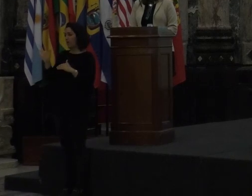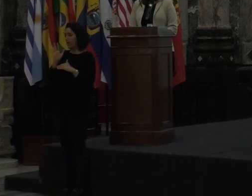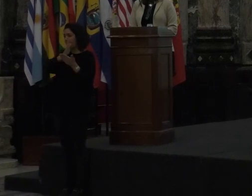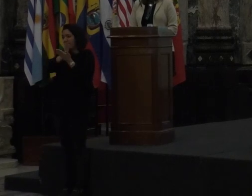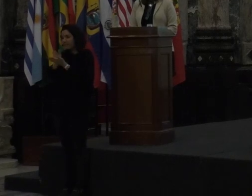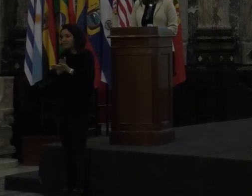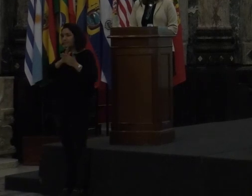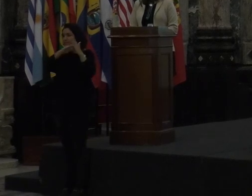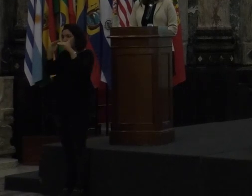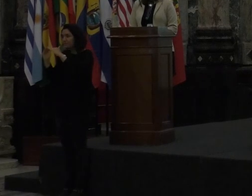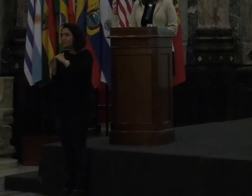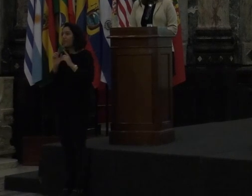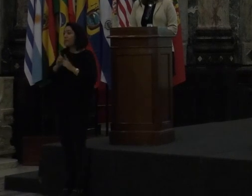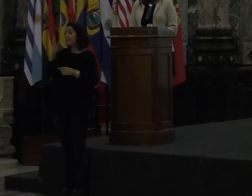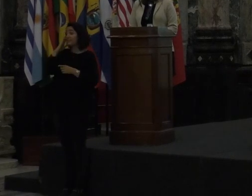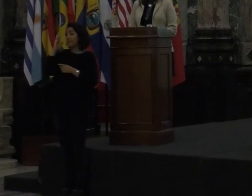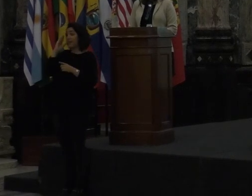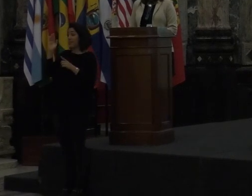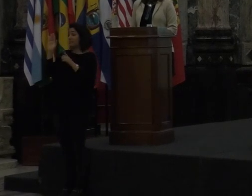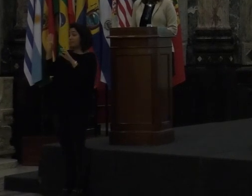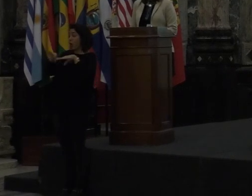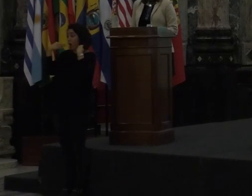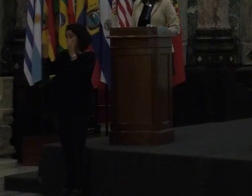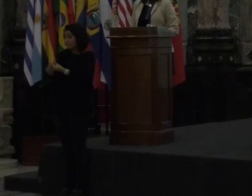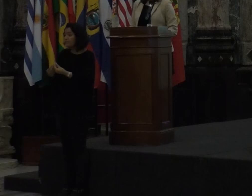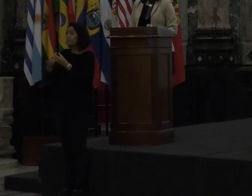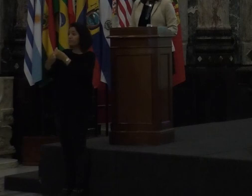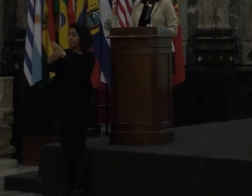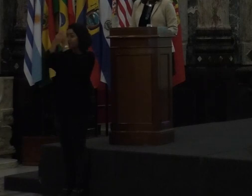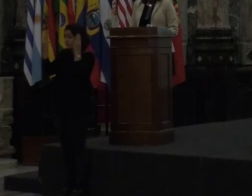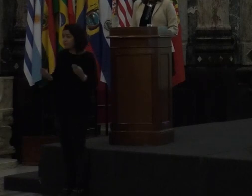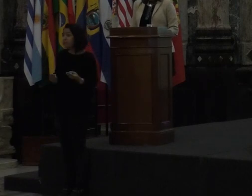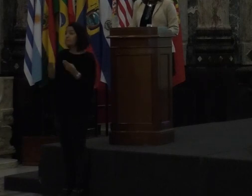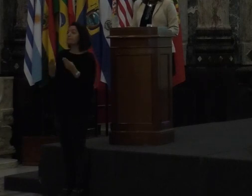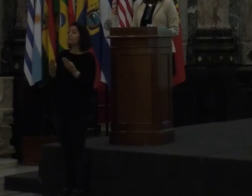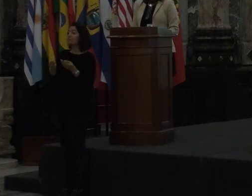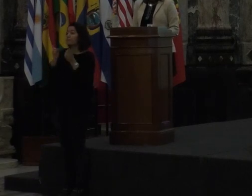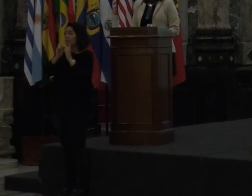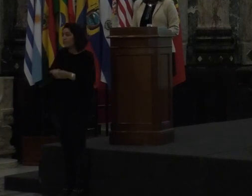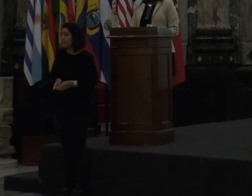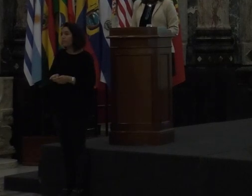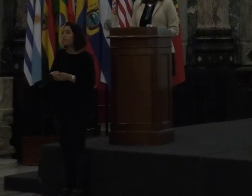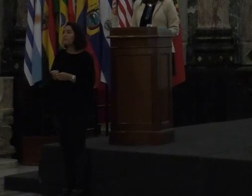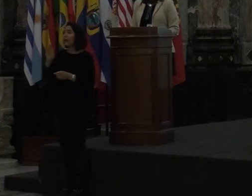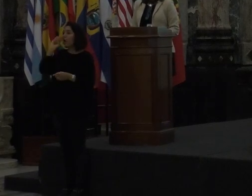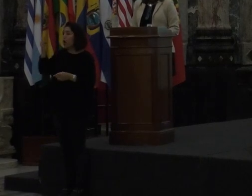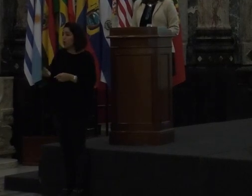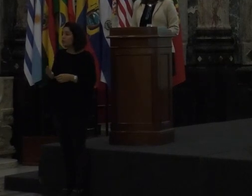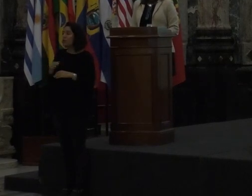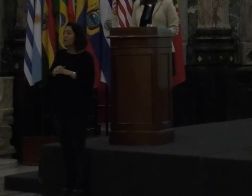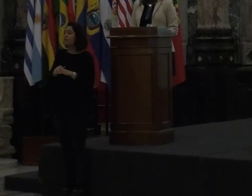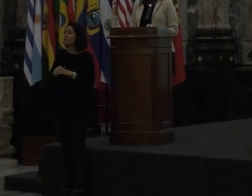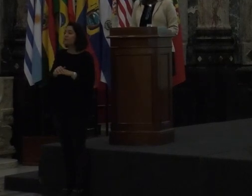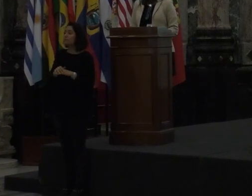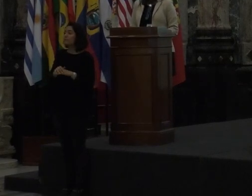con los llamados saberes globales internacionales, pero sin dejar lugar a dudas, también reconocer lo regional,